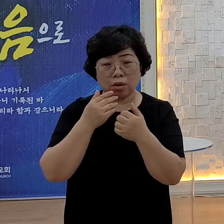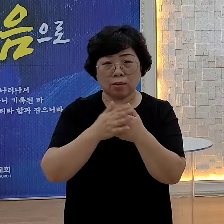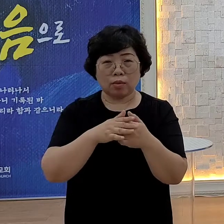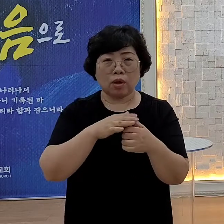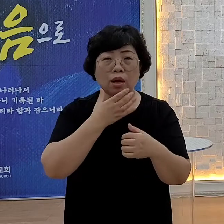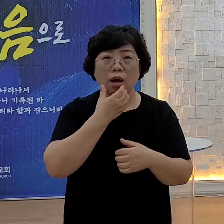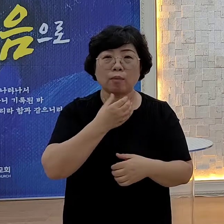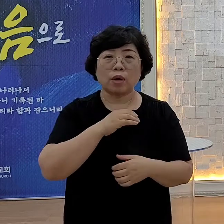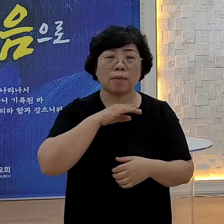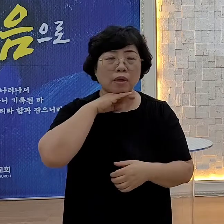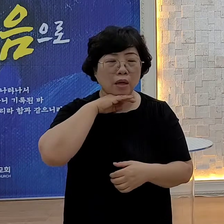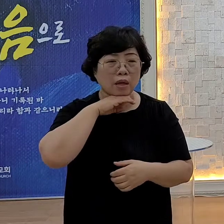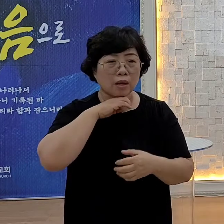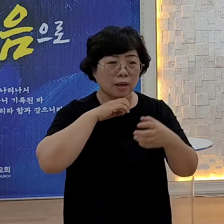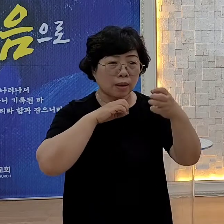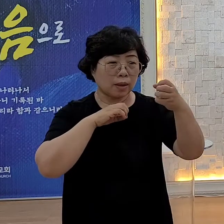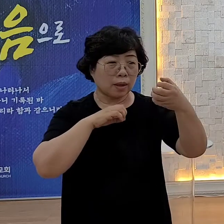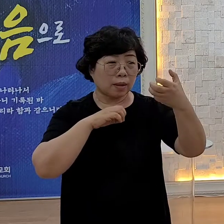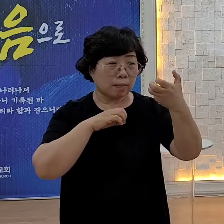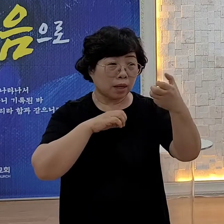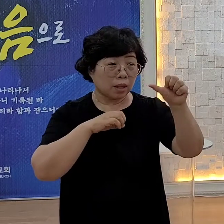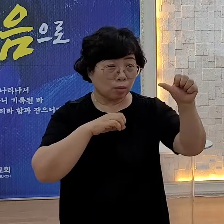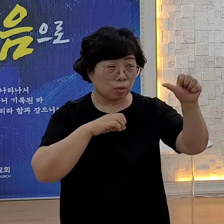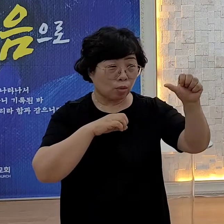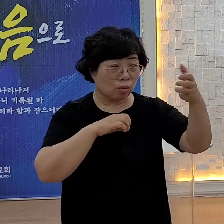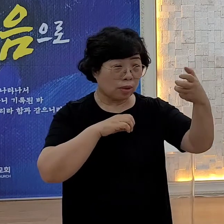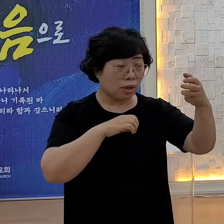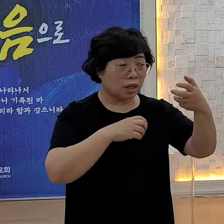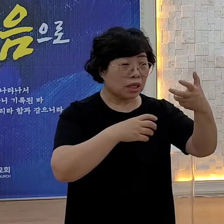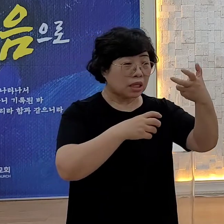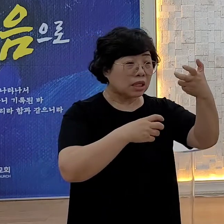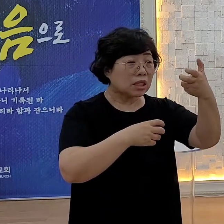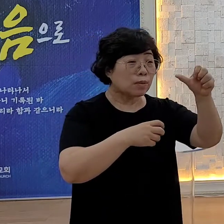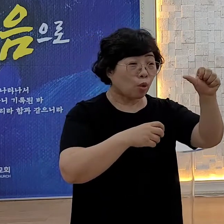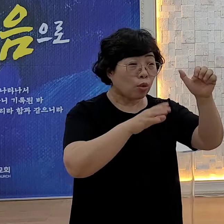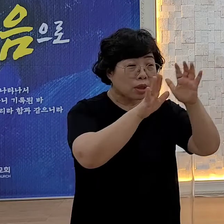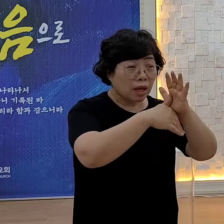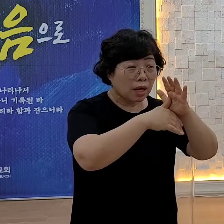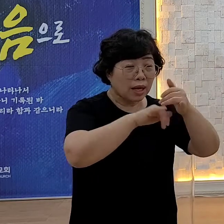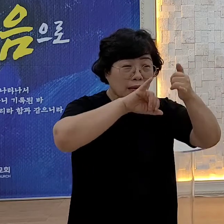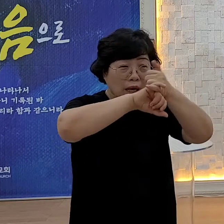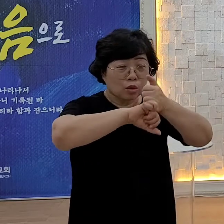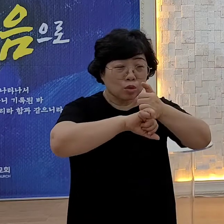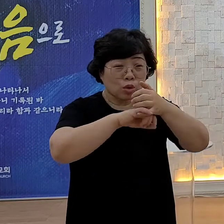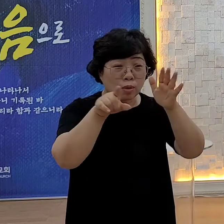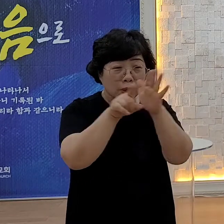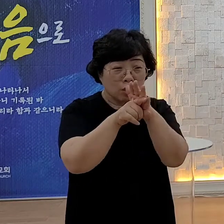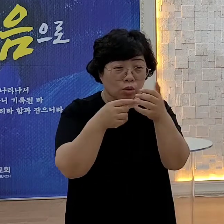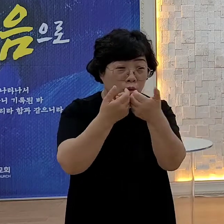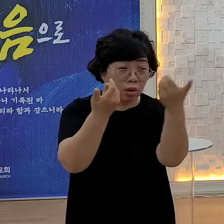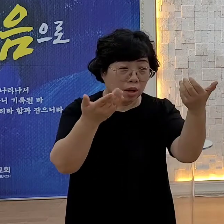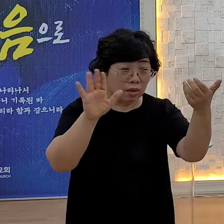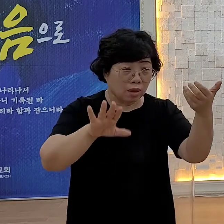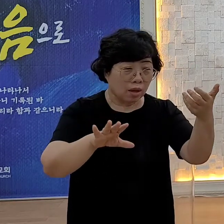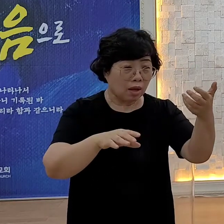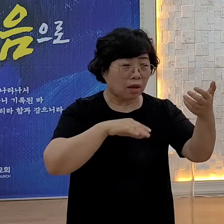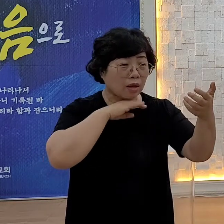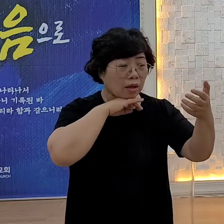85세. 75세 때 하나님 만나서 떠났는데 85세가 되었는데도